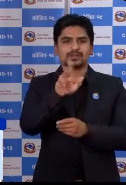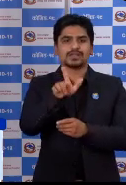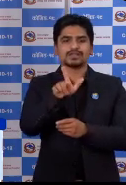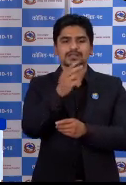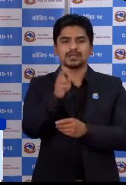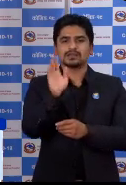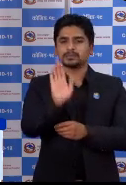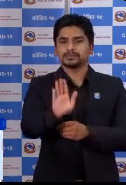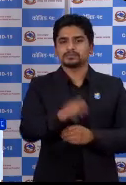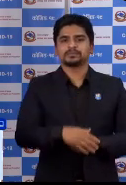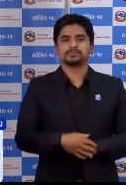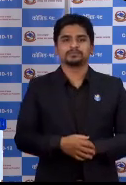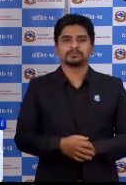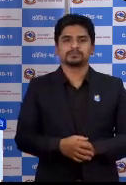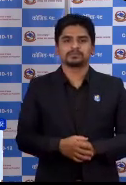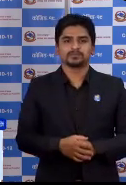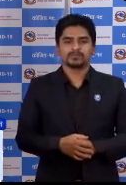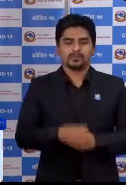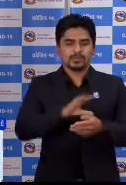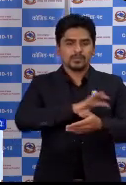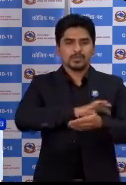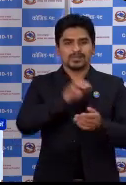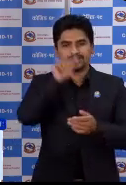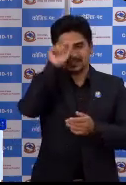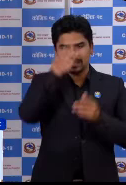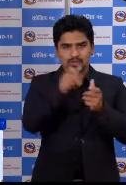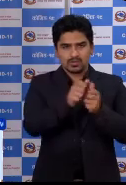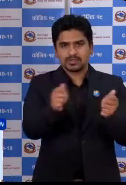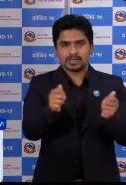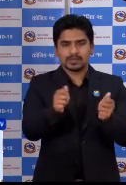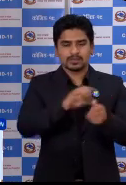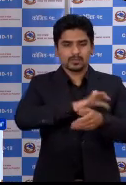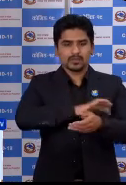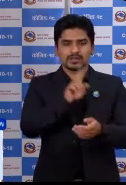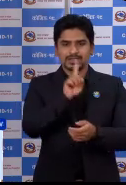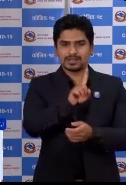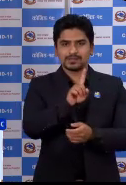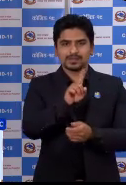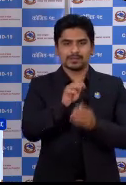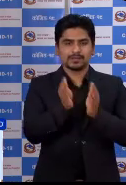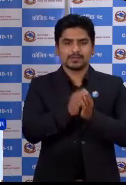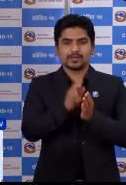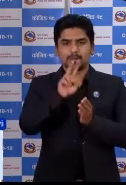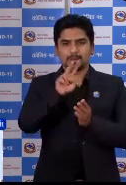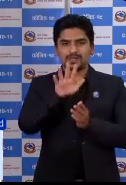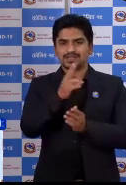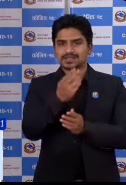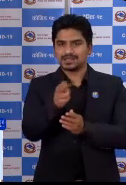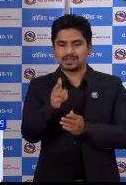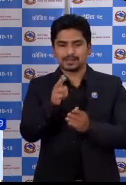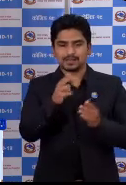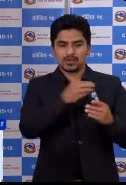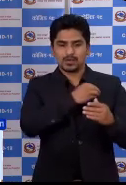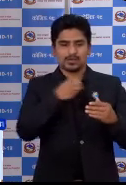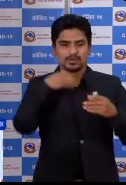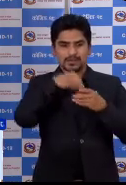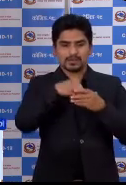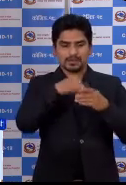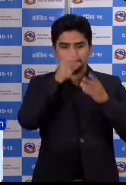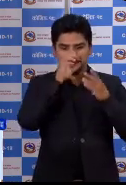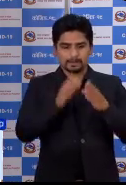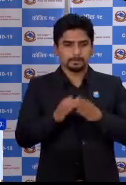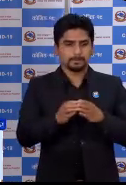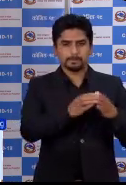227 रहनुभएको छ। प्रादेशिक विवरण अनुसार प्रदेश नम्बर 1 जम्मा 25 आइसोलेसनमा रहनुभएको